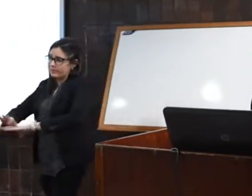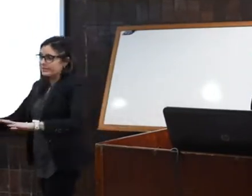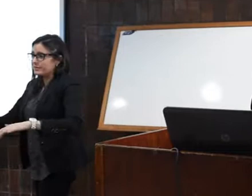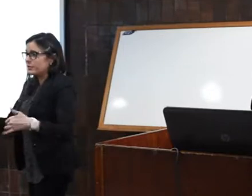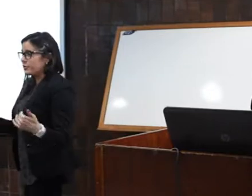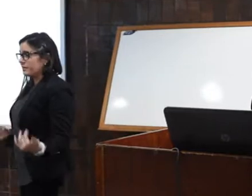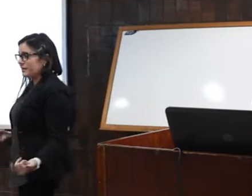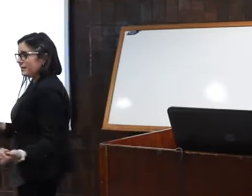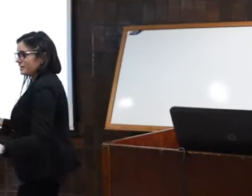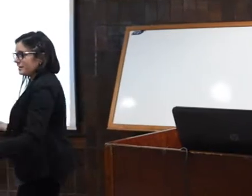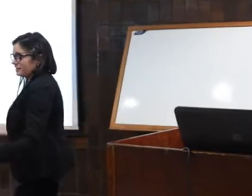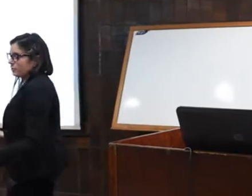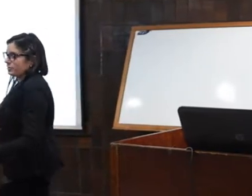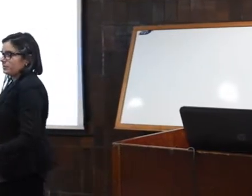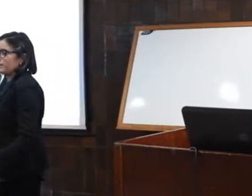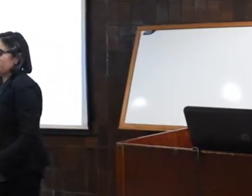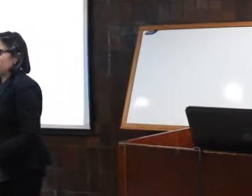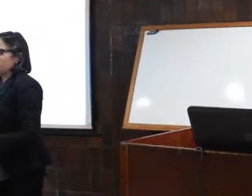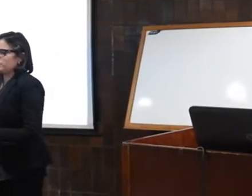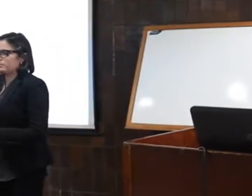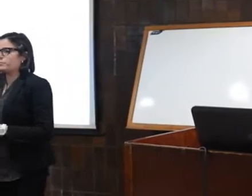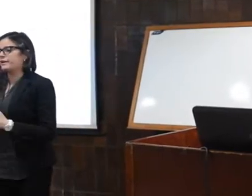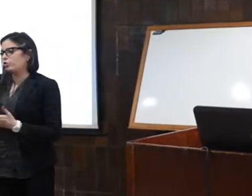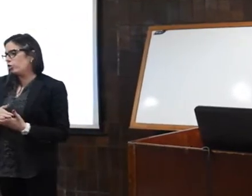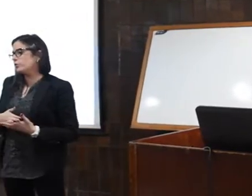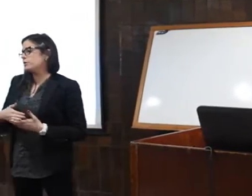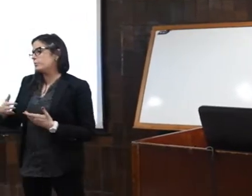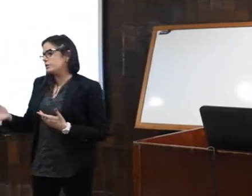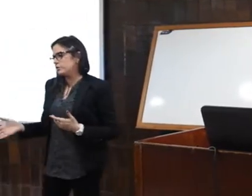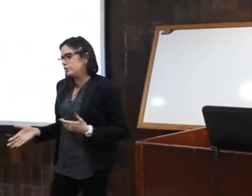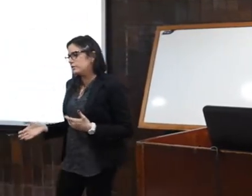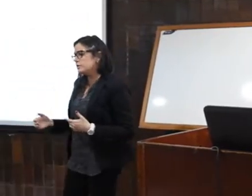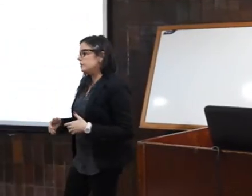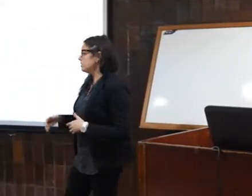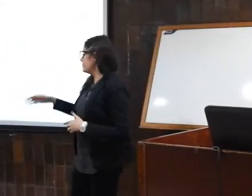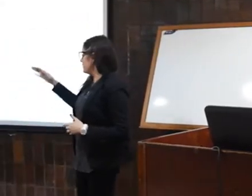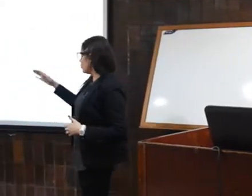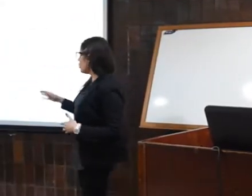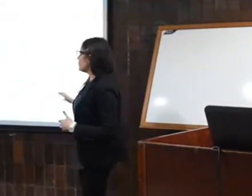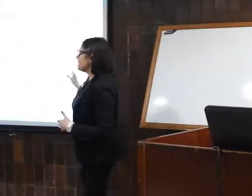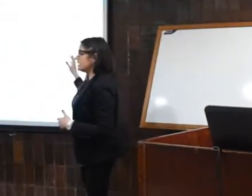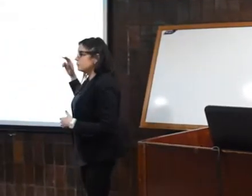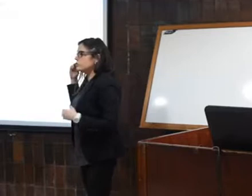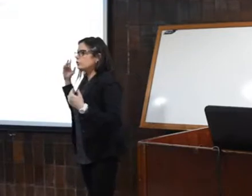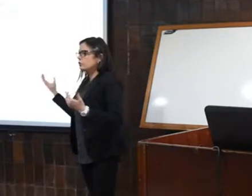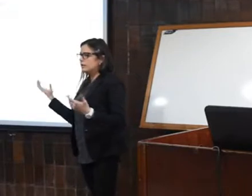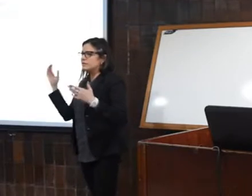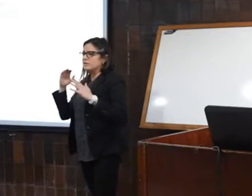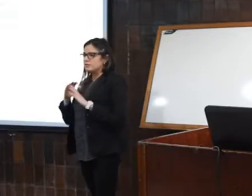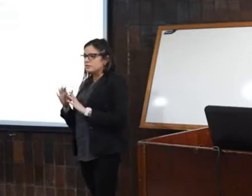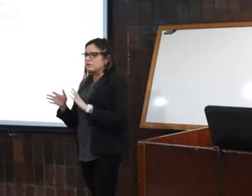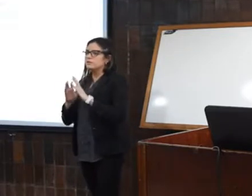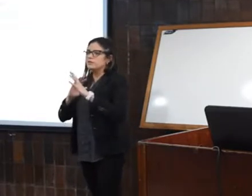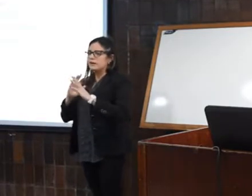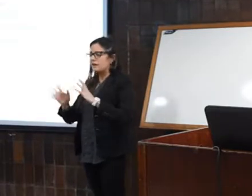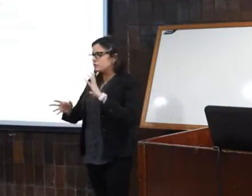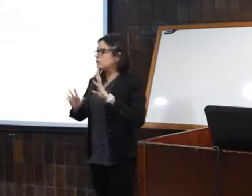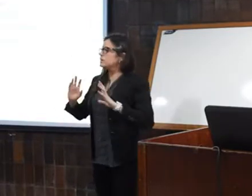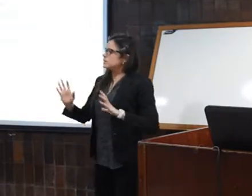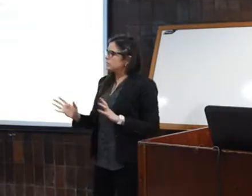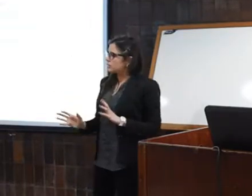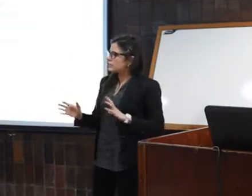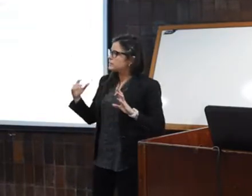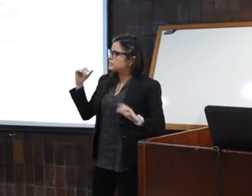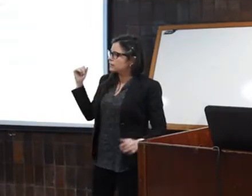como cliente puede ser divino y mañana no para todos del patrón de todas las acciones y las